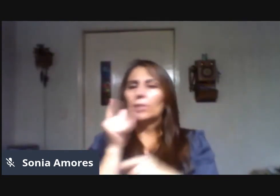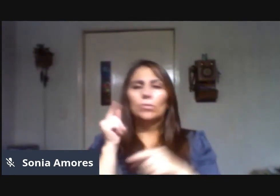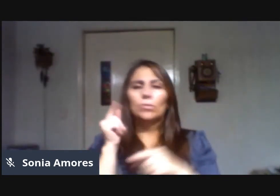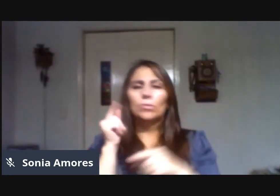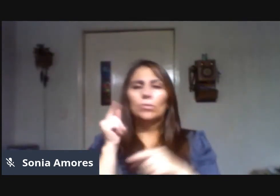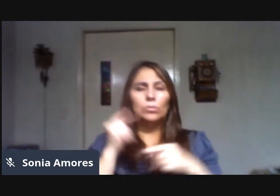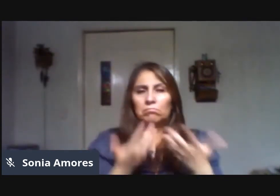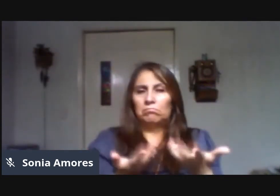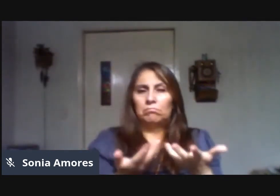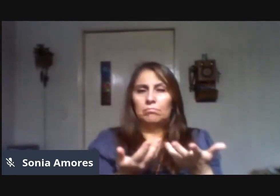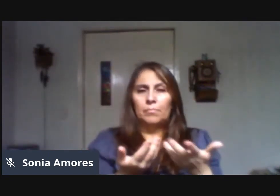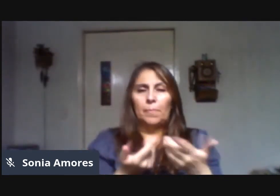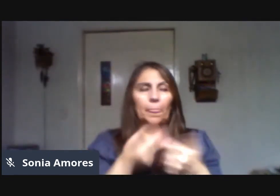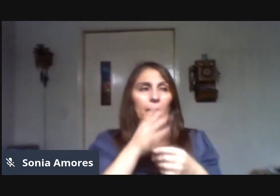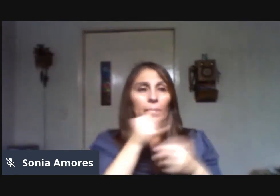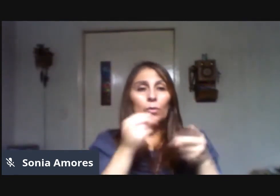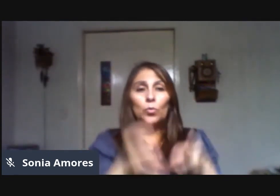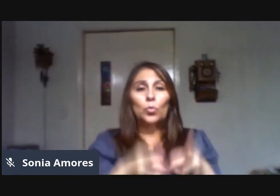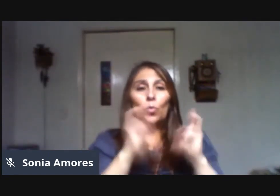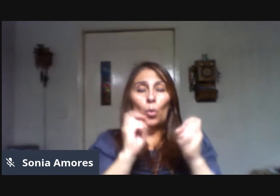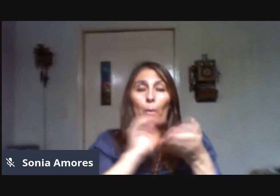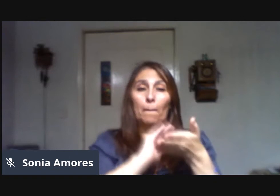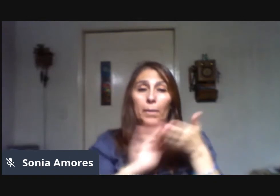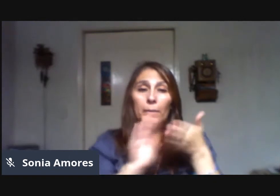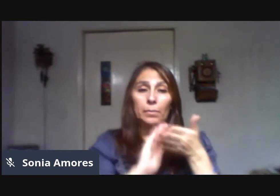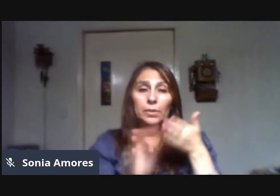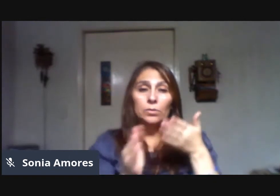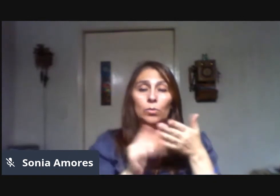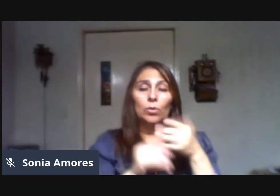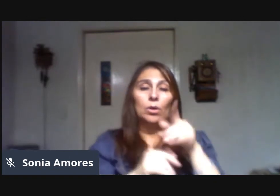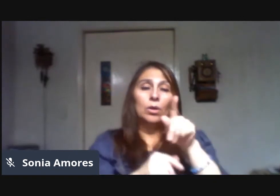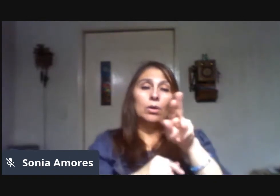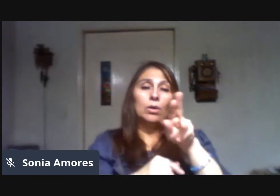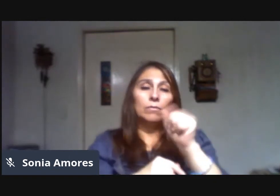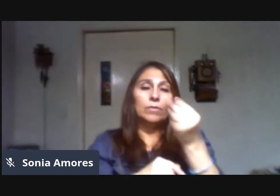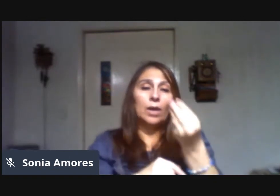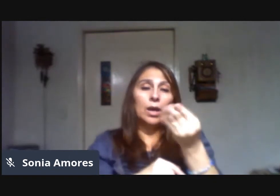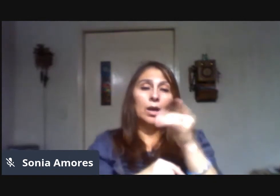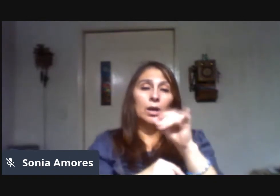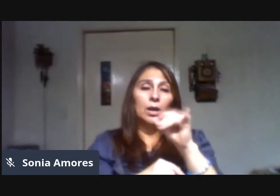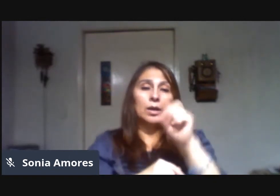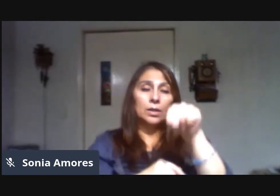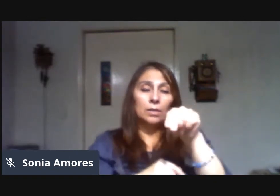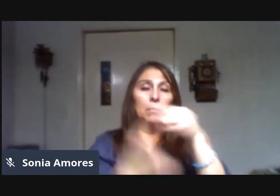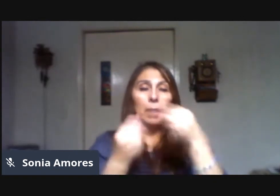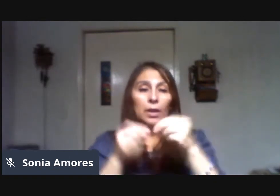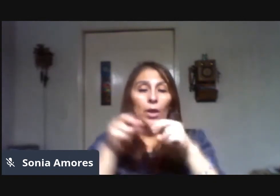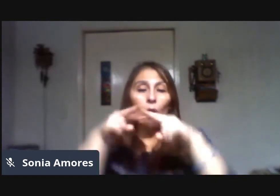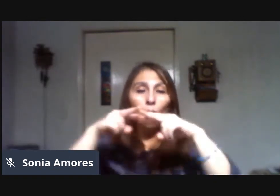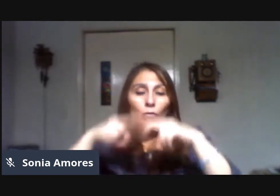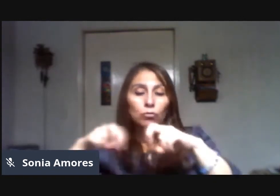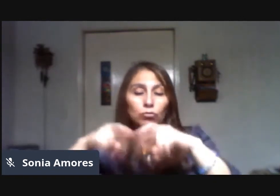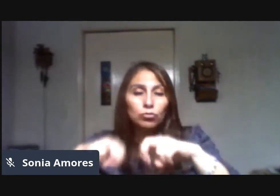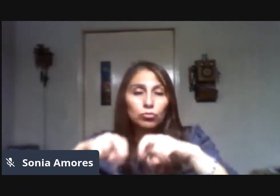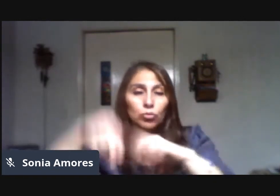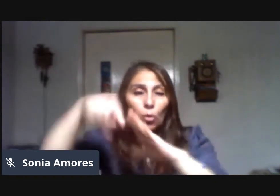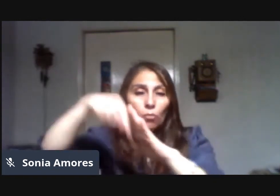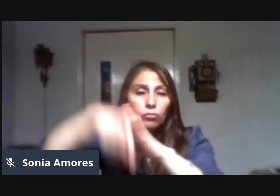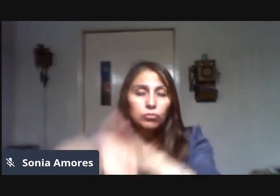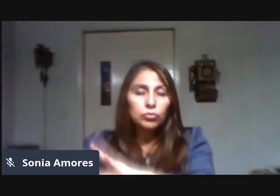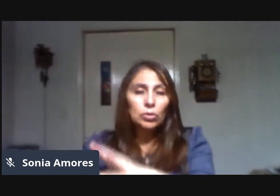y la nueva autorización frente al fracking para la exploración de petróleo no sigan alterando